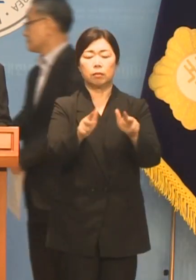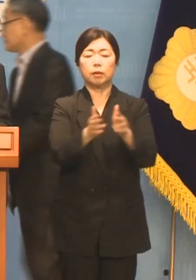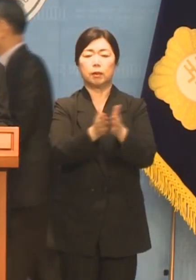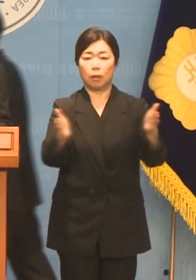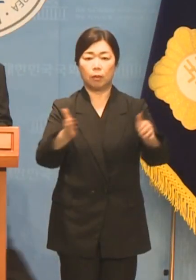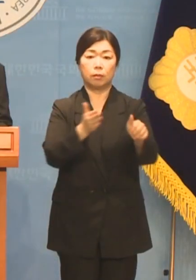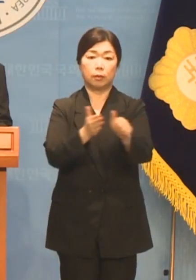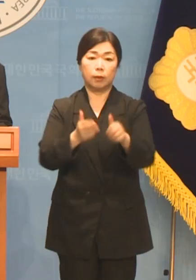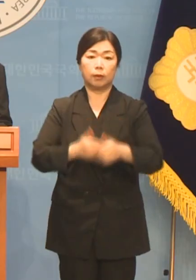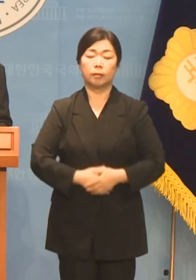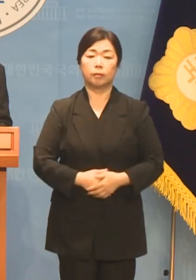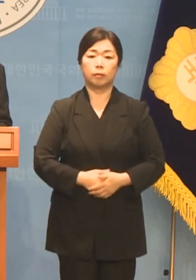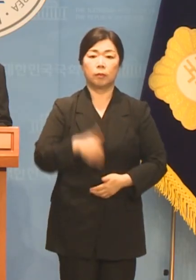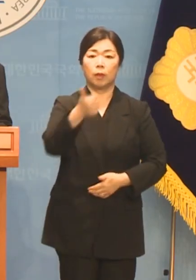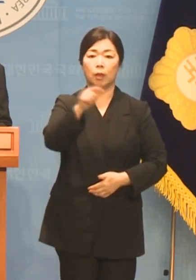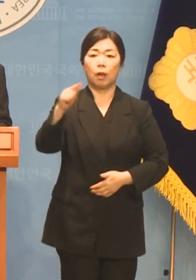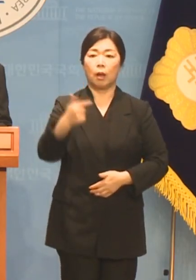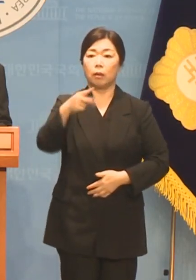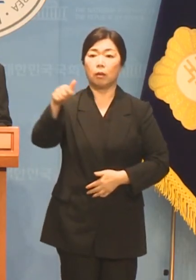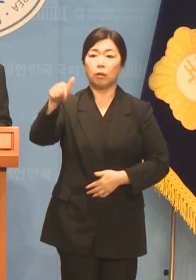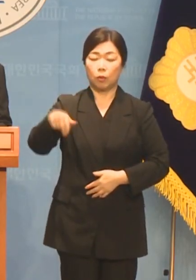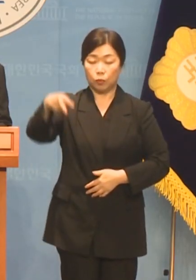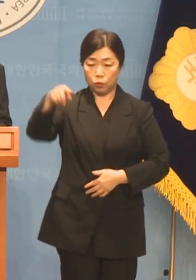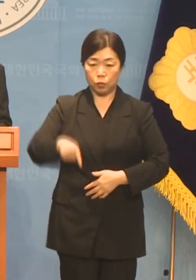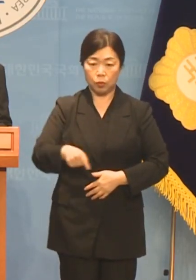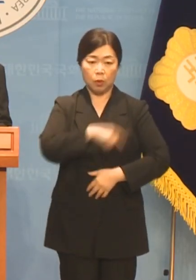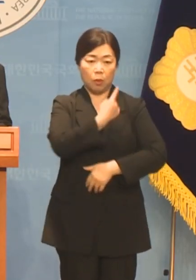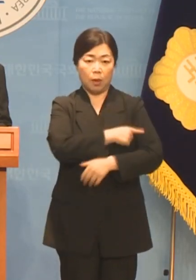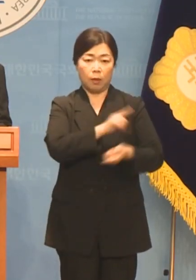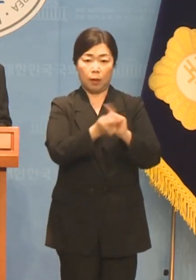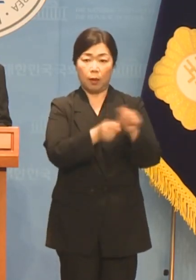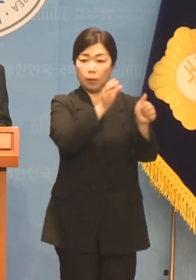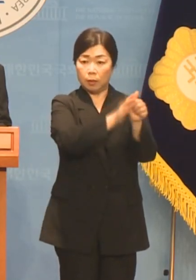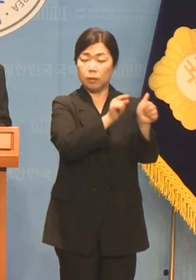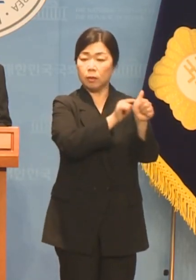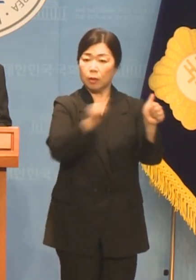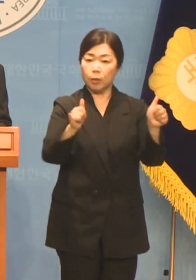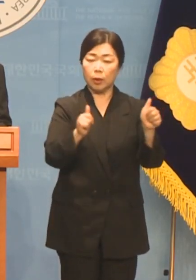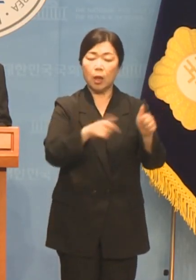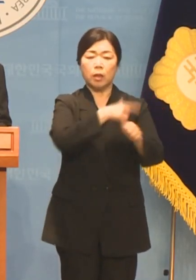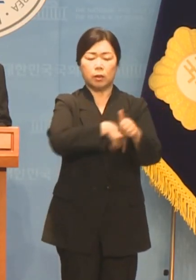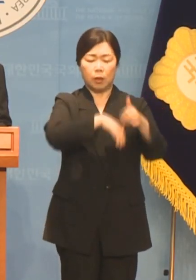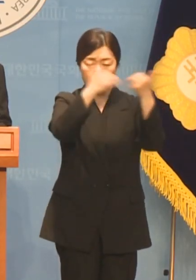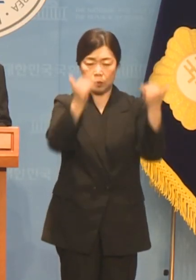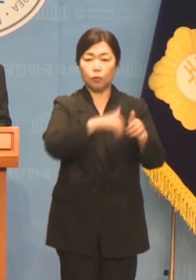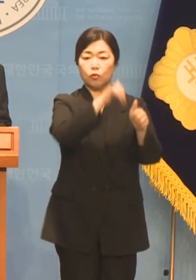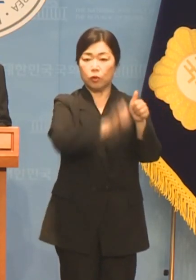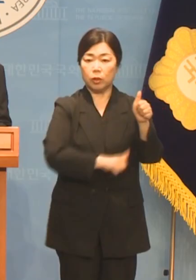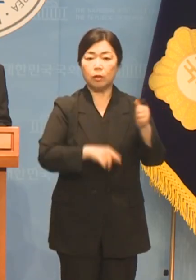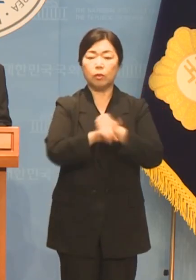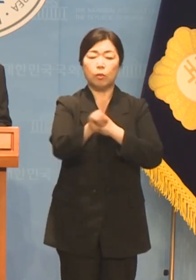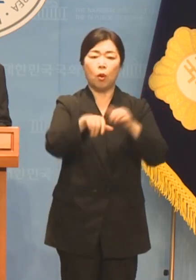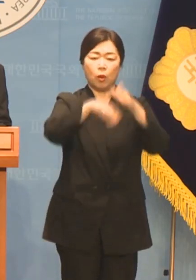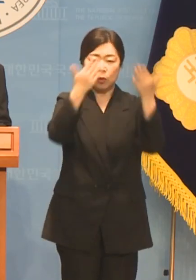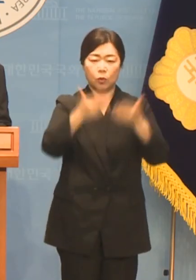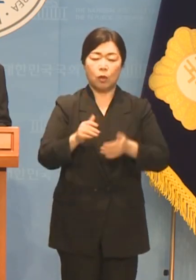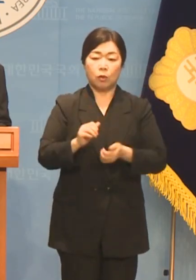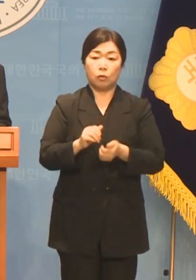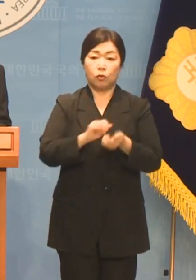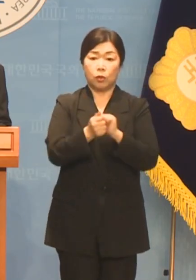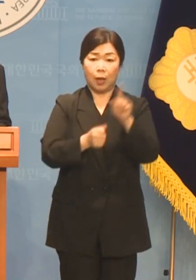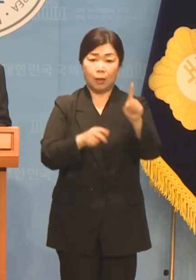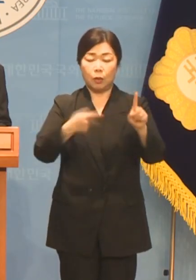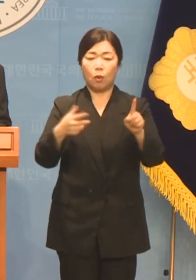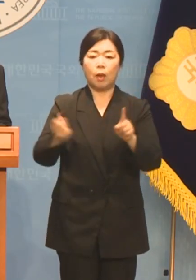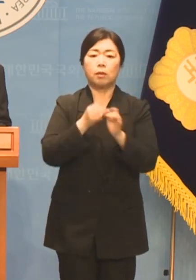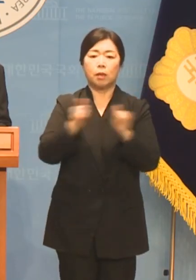시작합시다. 한덕수 권한대행이 이사의 충실 의무를 총주주로 확대하고 전자주주총회 의무화를 위한